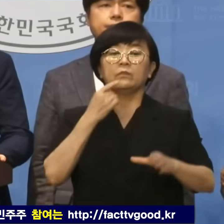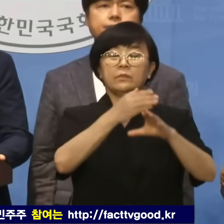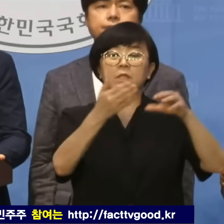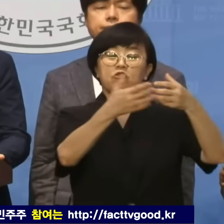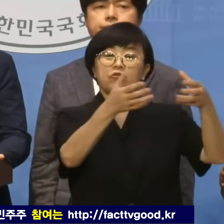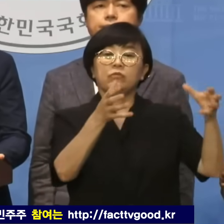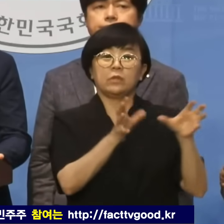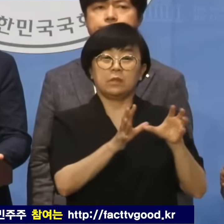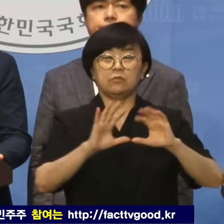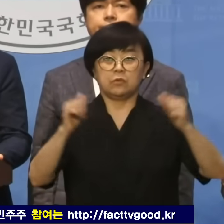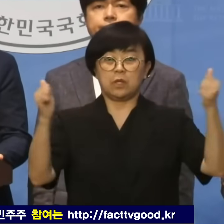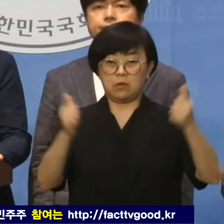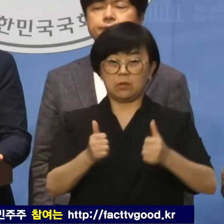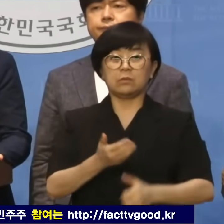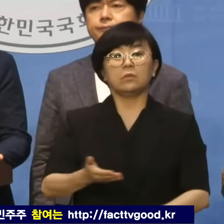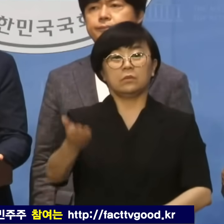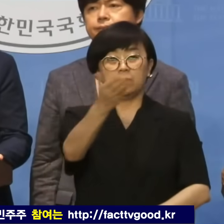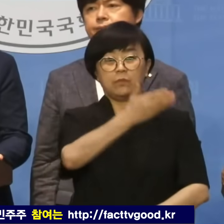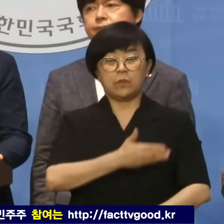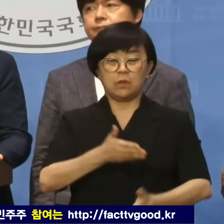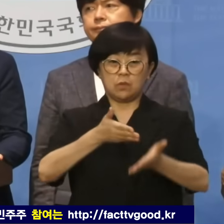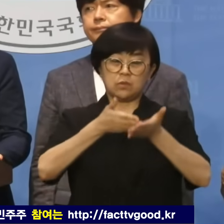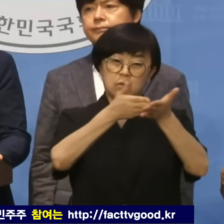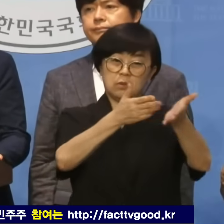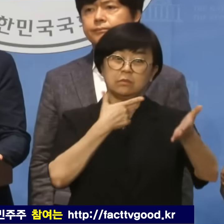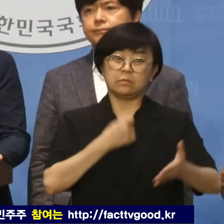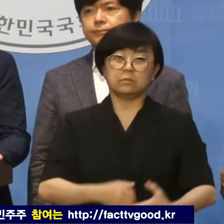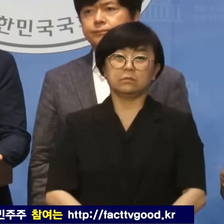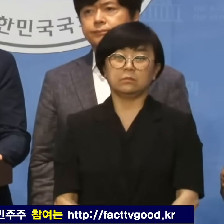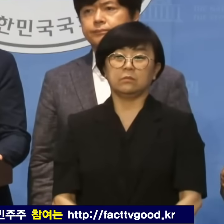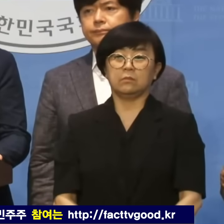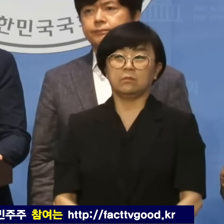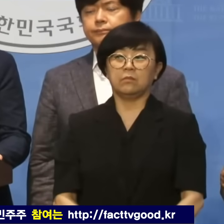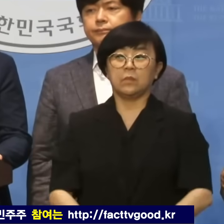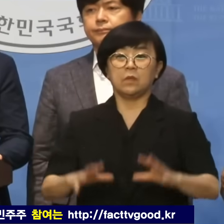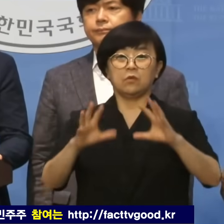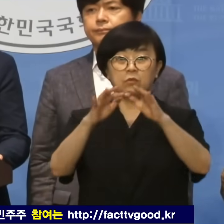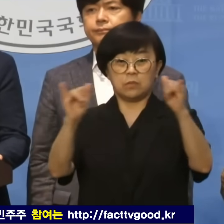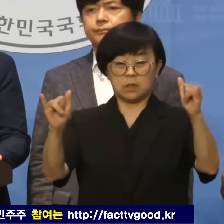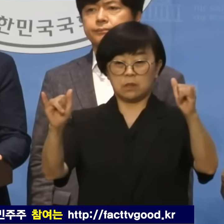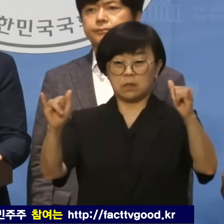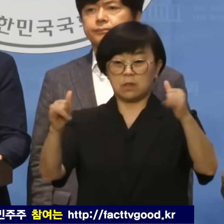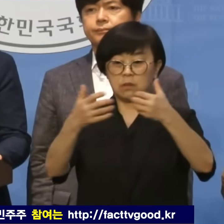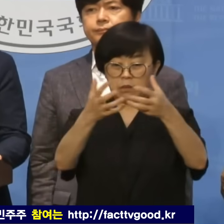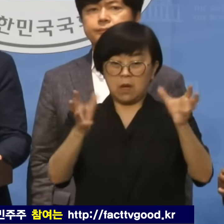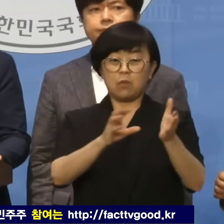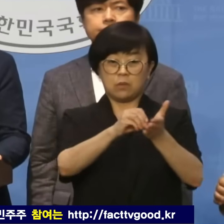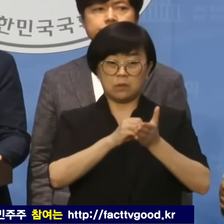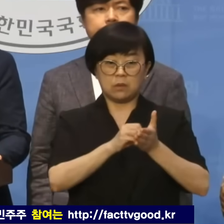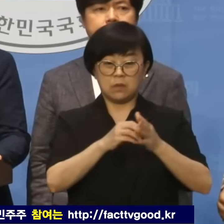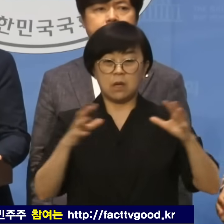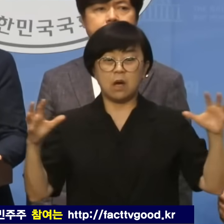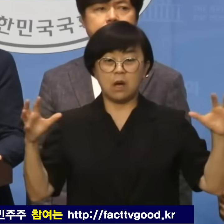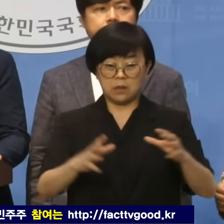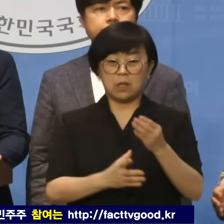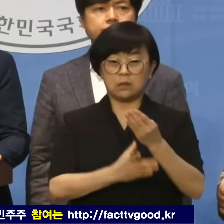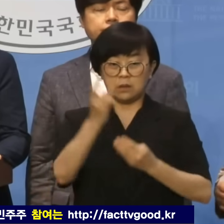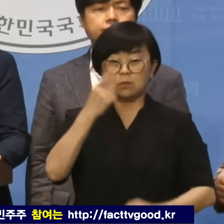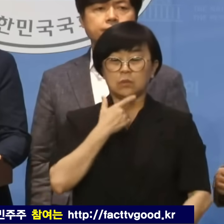더불어민주당 국회의원님들께 요청드립니다. 국민과 당원의 하나된